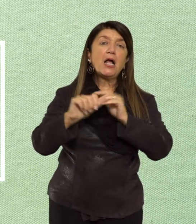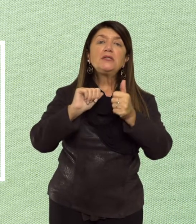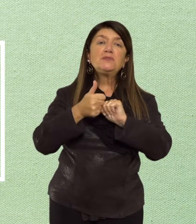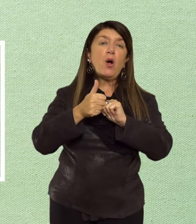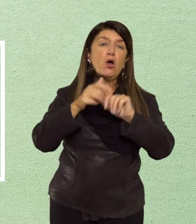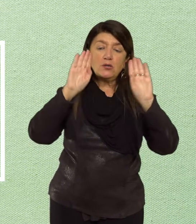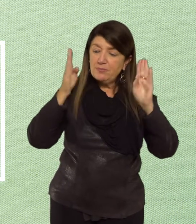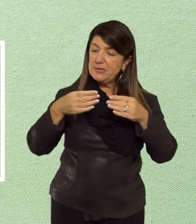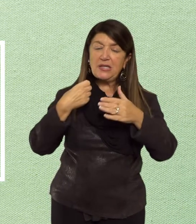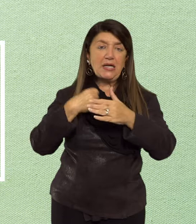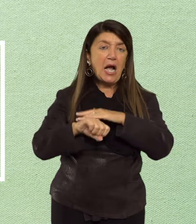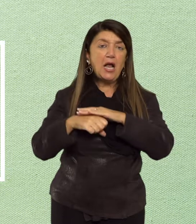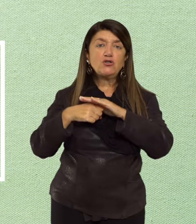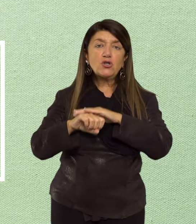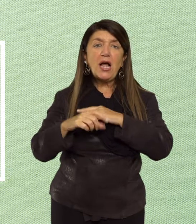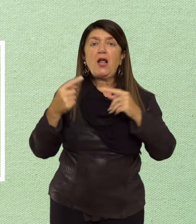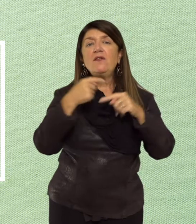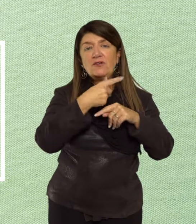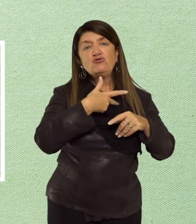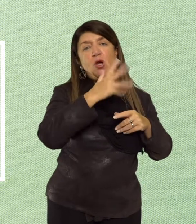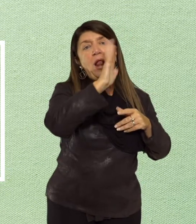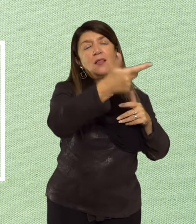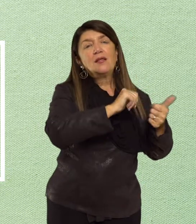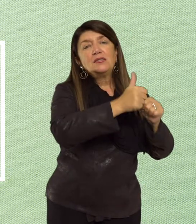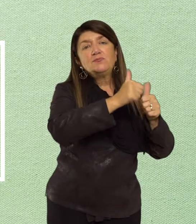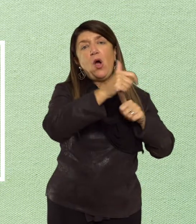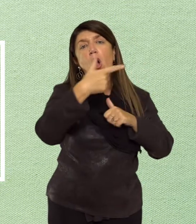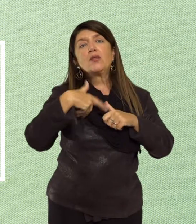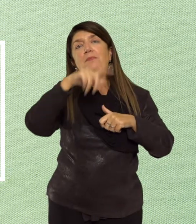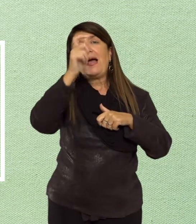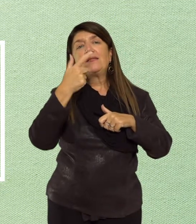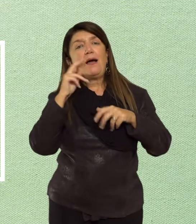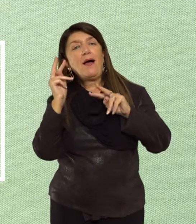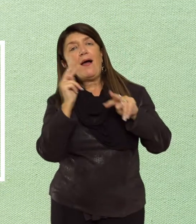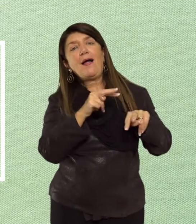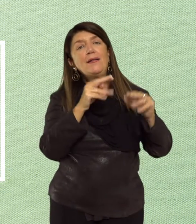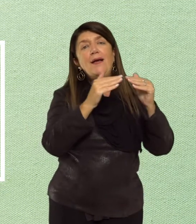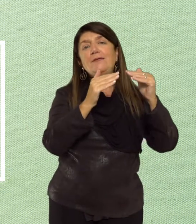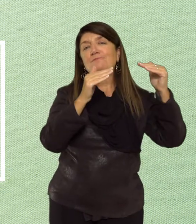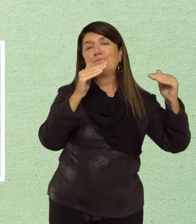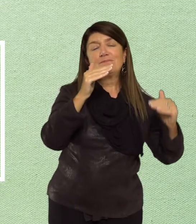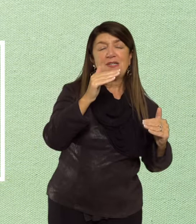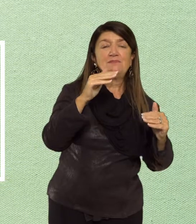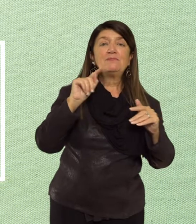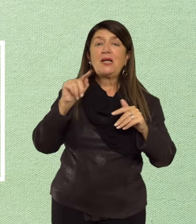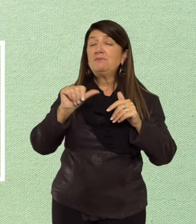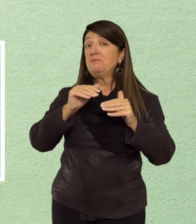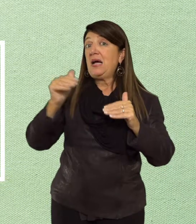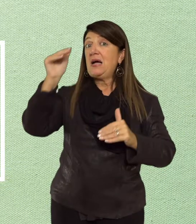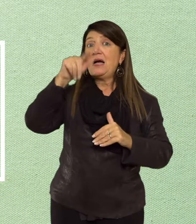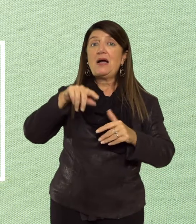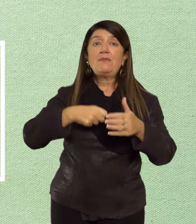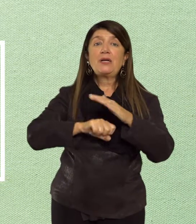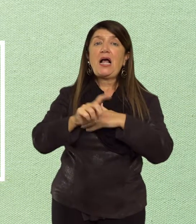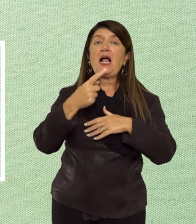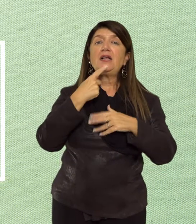altre discipline, a mio parere anche più interessanti del calcio, ma purtroppo vengono sempre messe in secondo piano. Quindi io, essendo in prima persona un atleta di questi